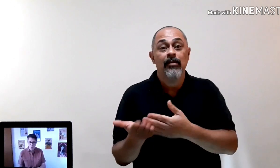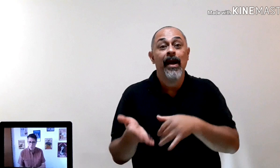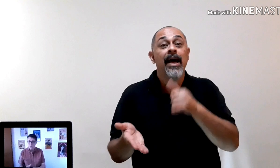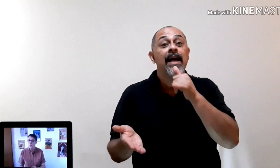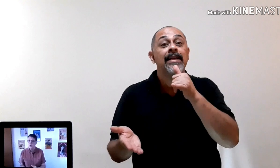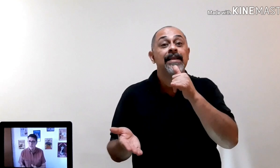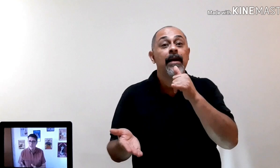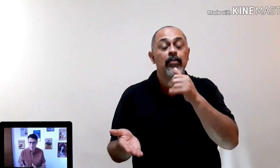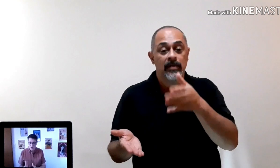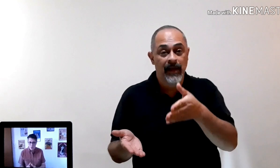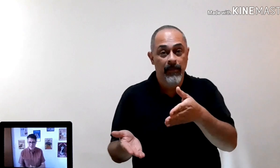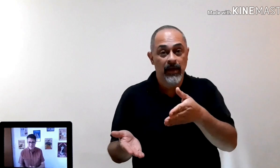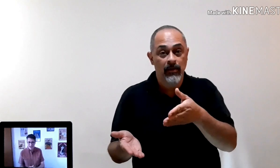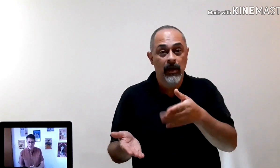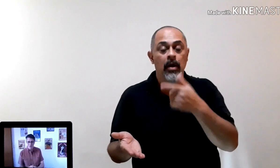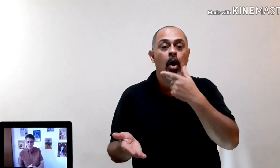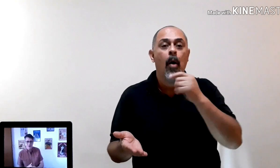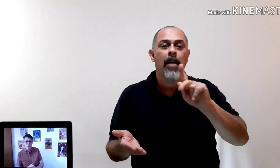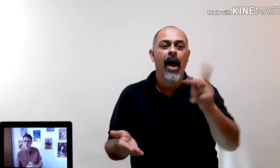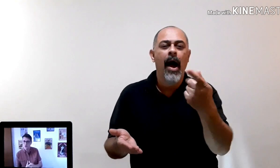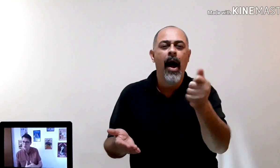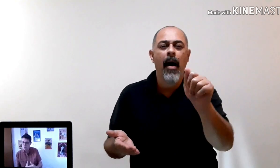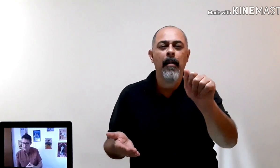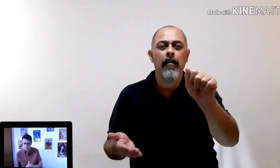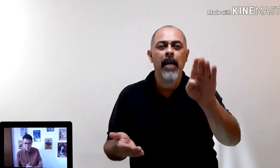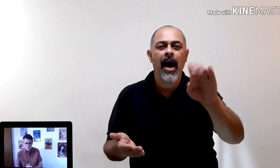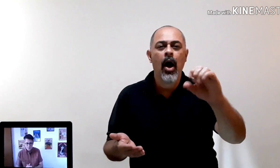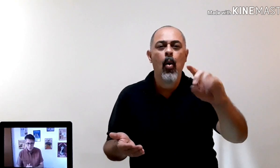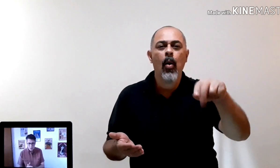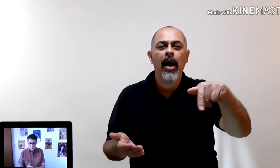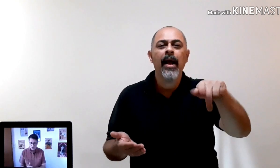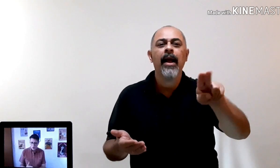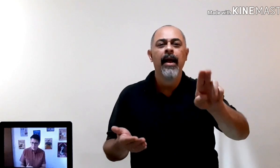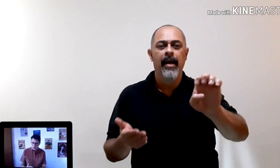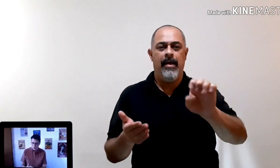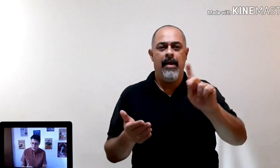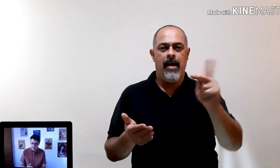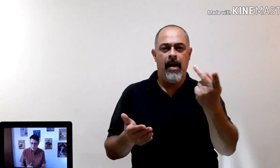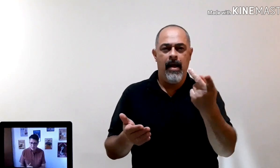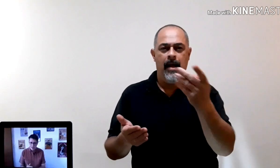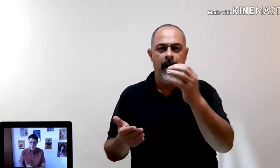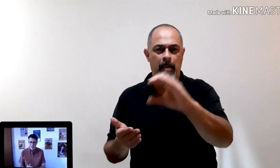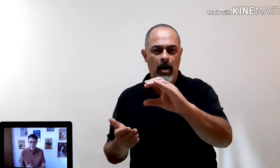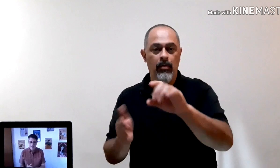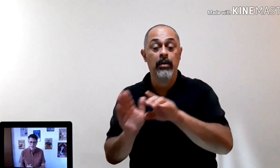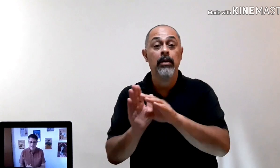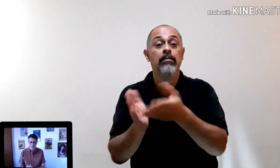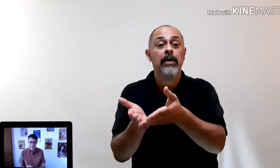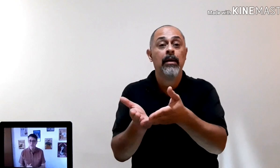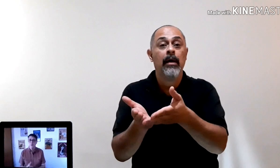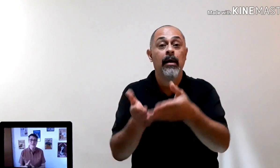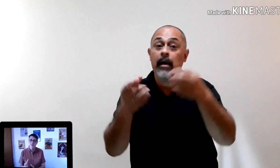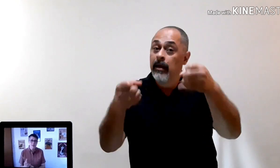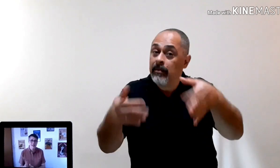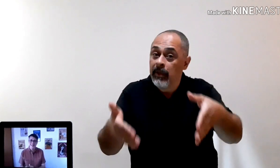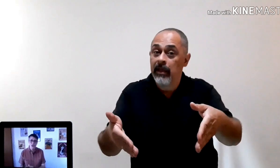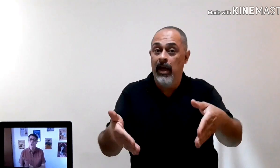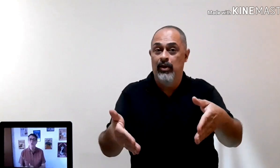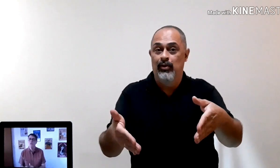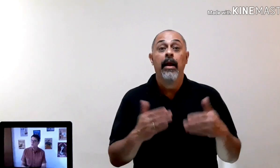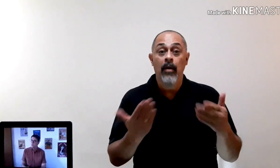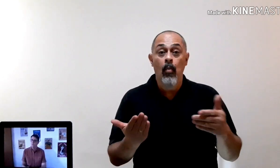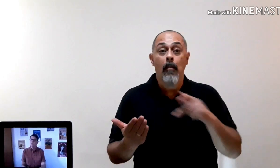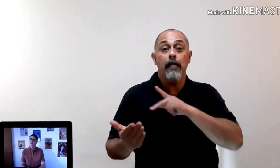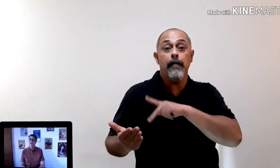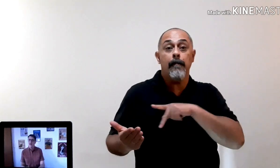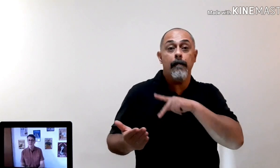é um louvor que Abacuque escreve no final do seu livro, no capítulo 3, né? E a disposição que ele tem